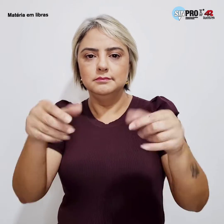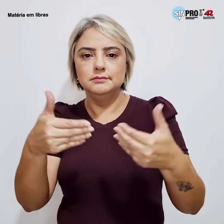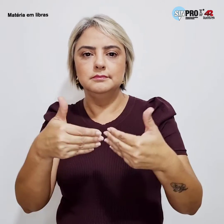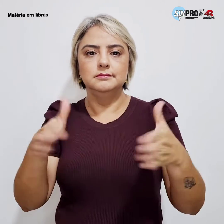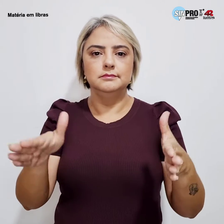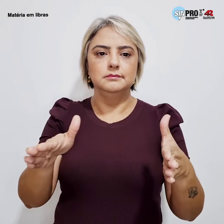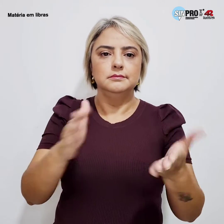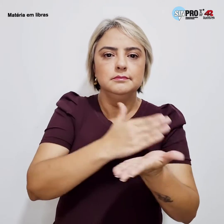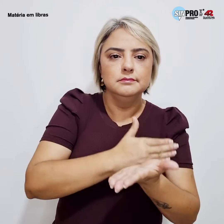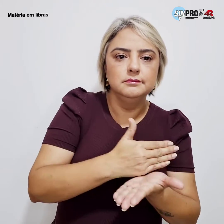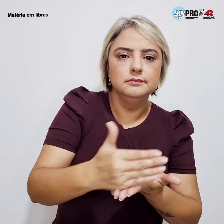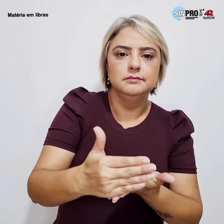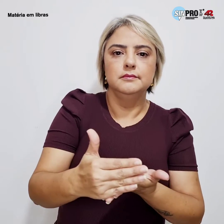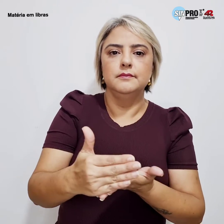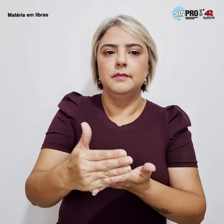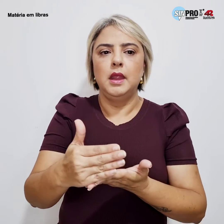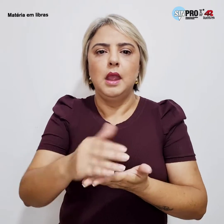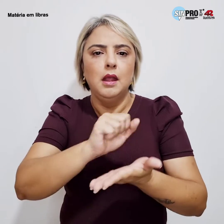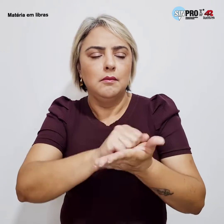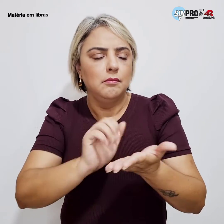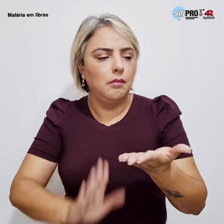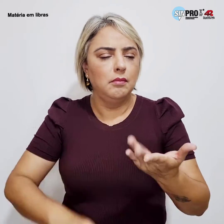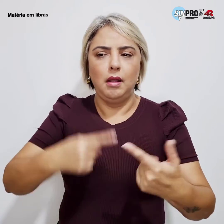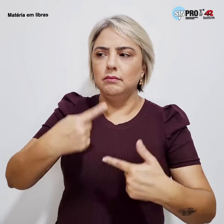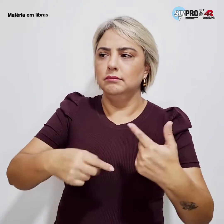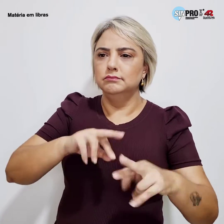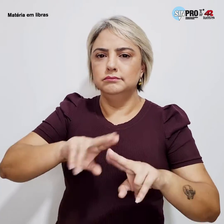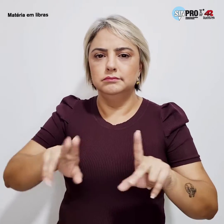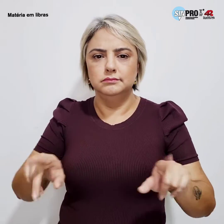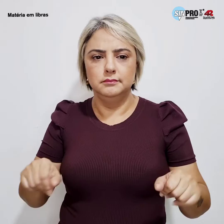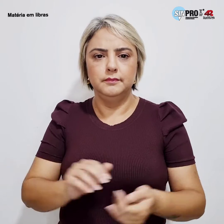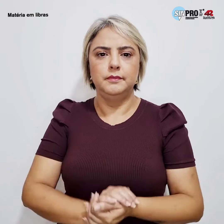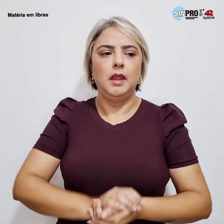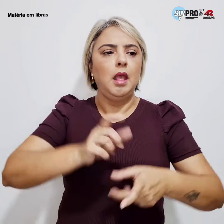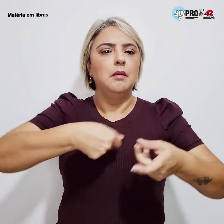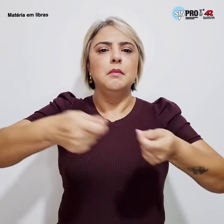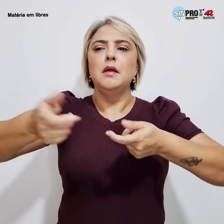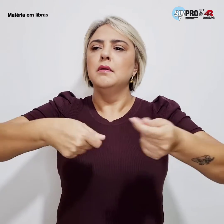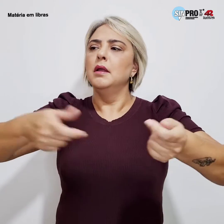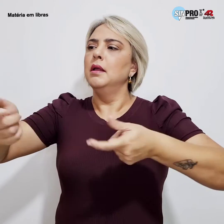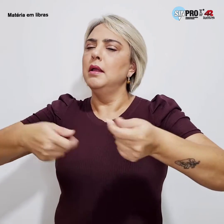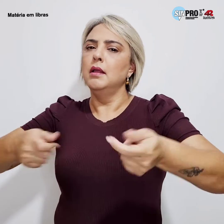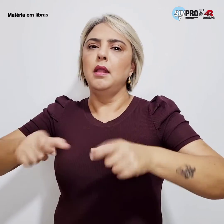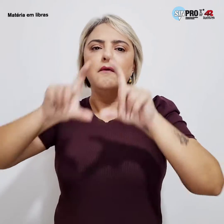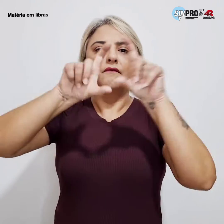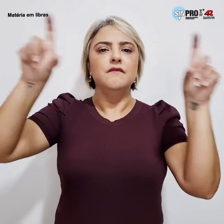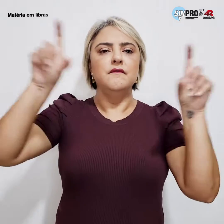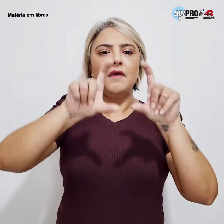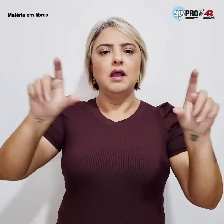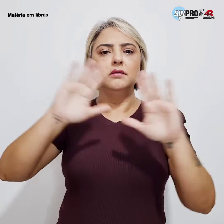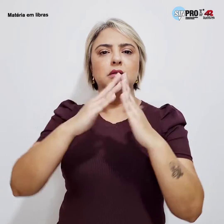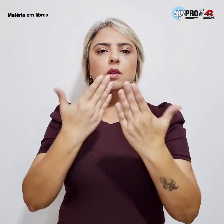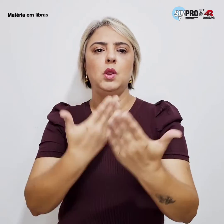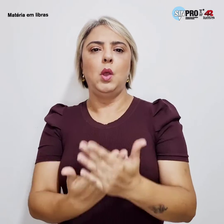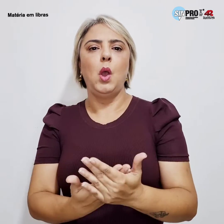a partir de diversas ações. Foram panfletagens, faixa na escola, carros de